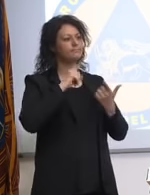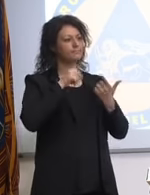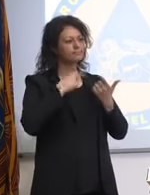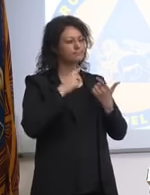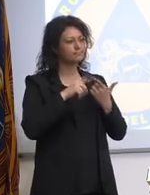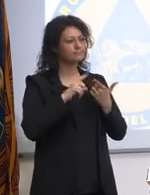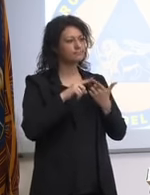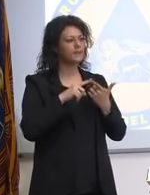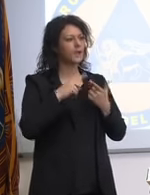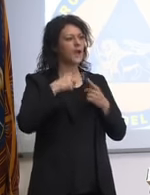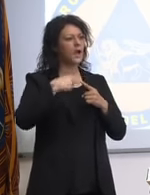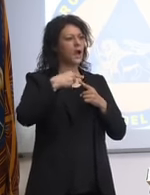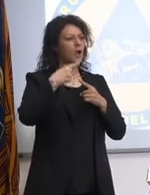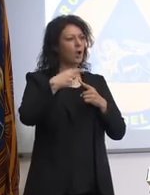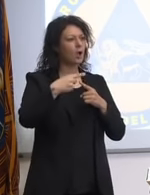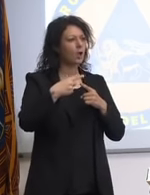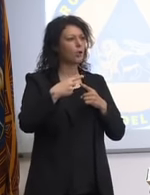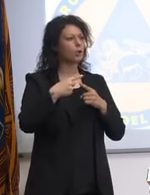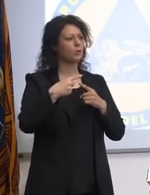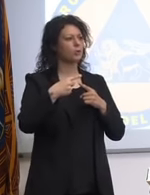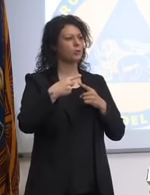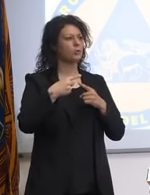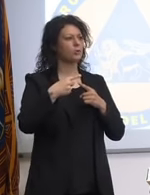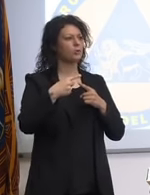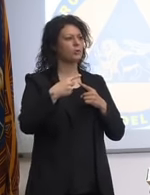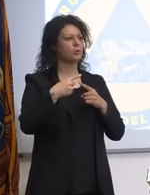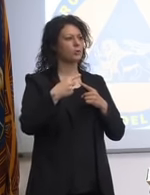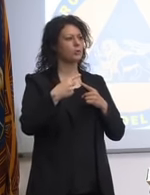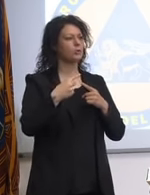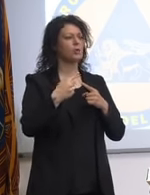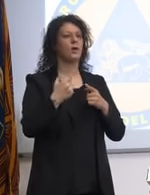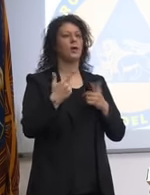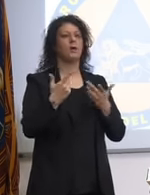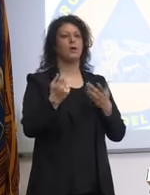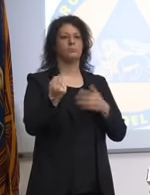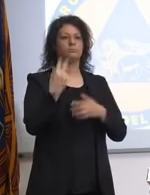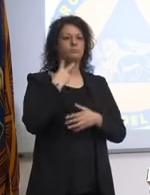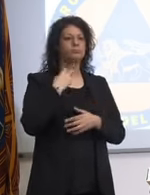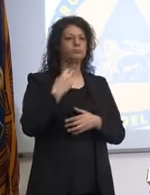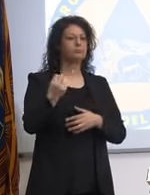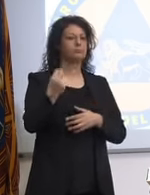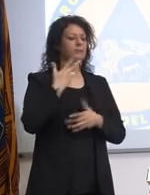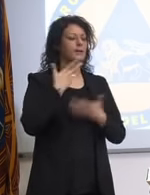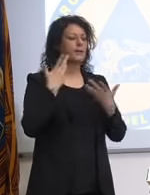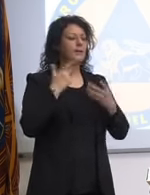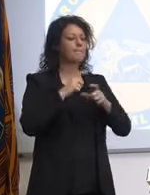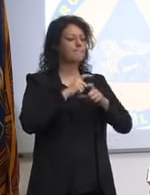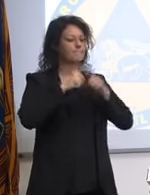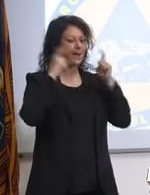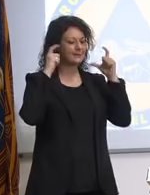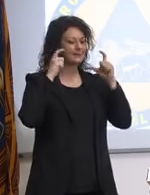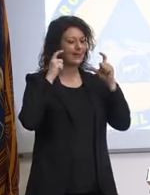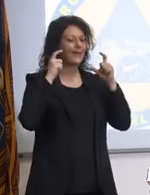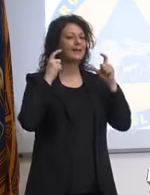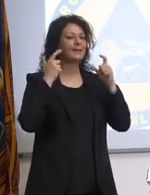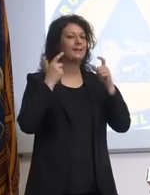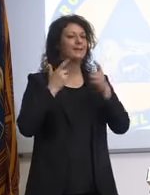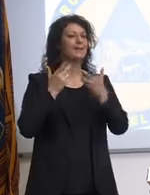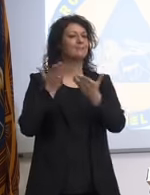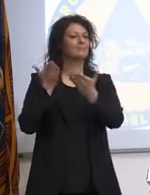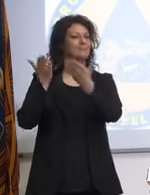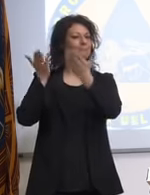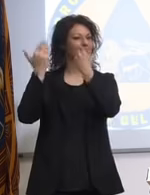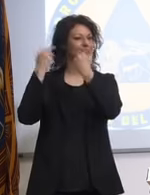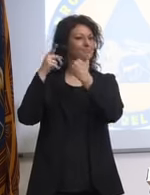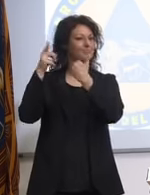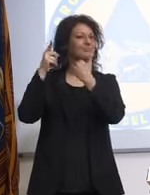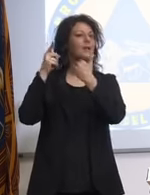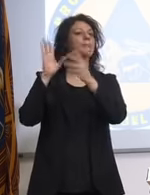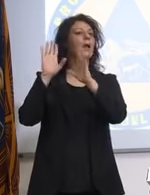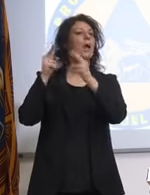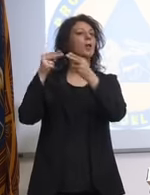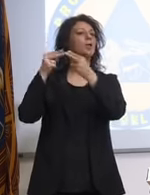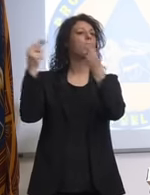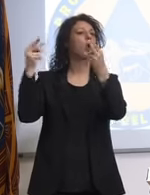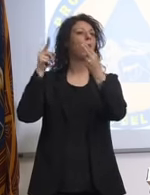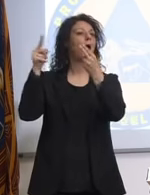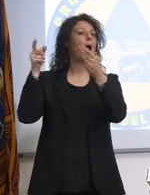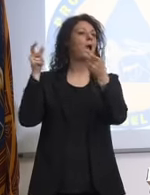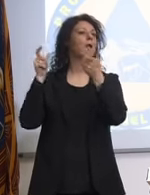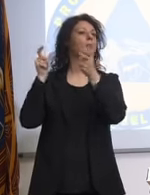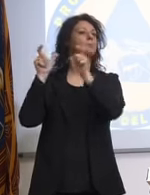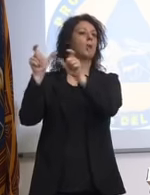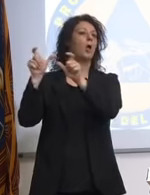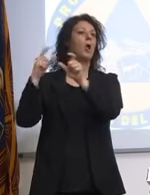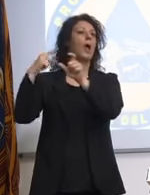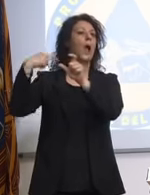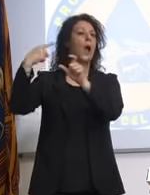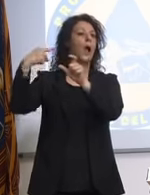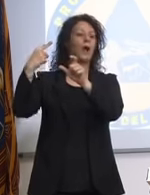di partite anche significative di mascherine acquistate e importate, arrivate in dogana e ancora ferme lì e